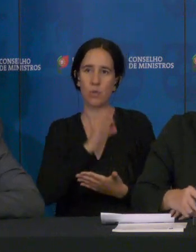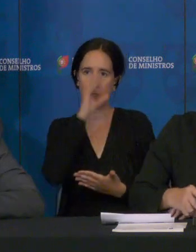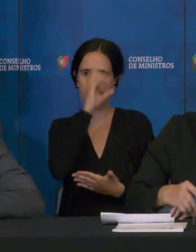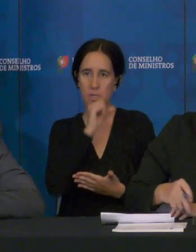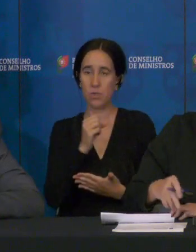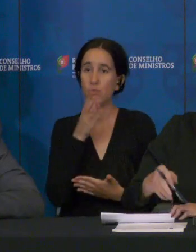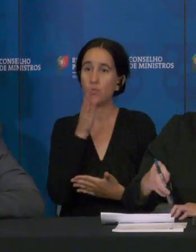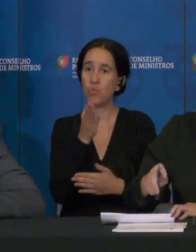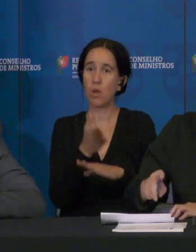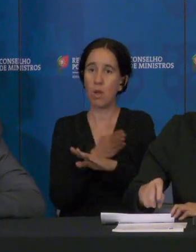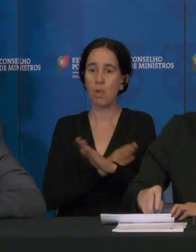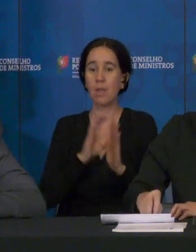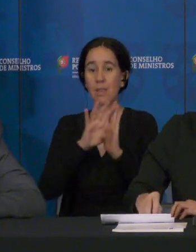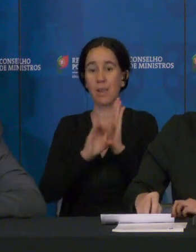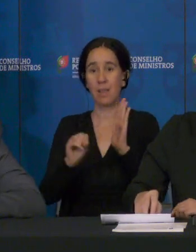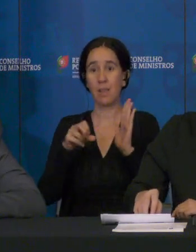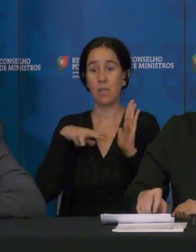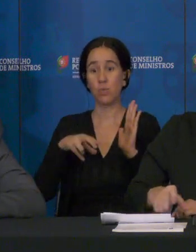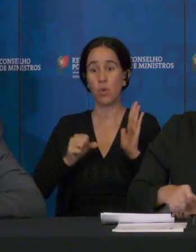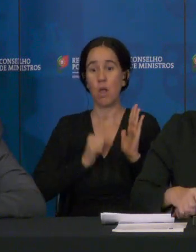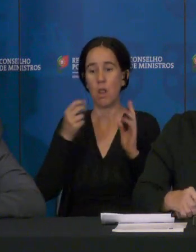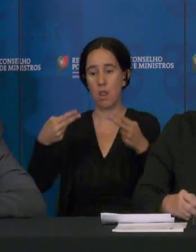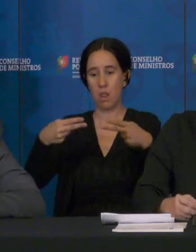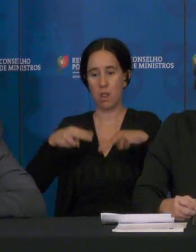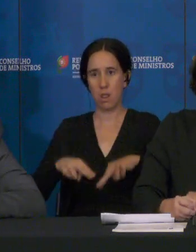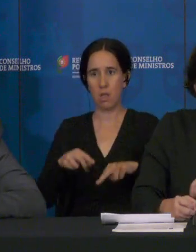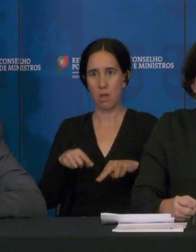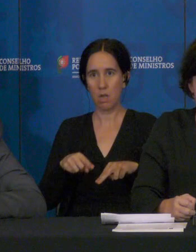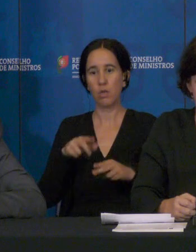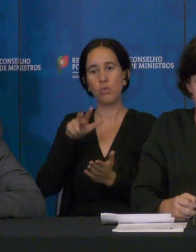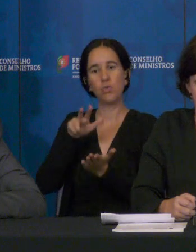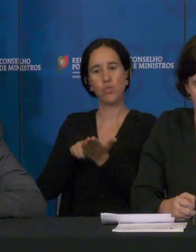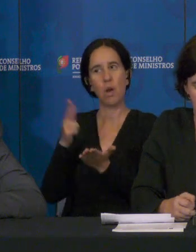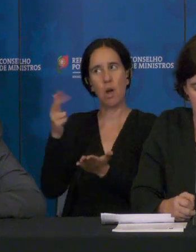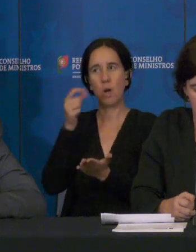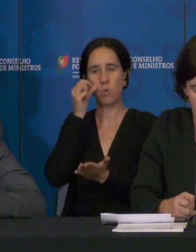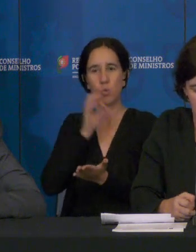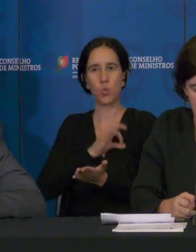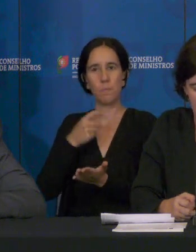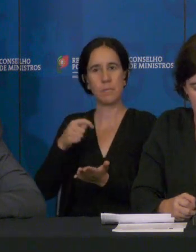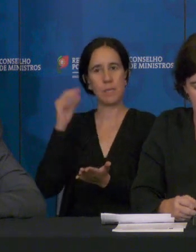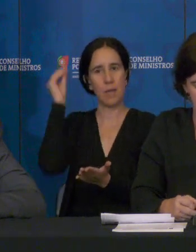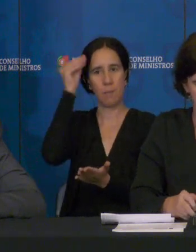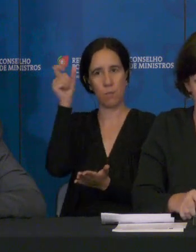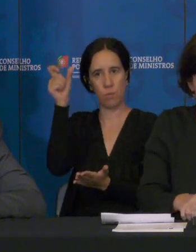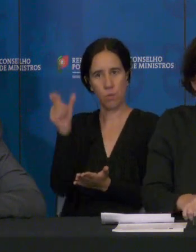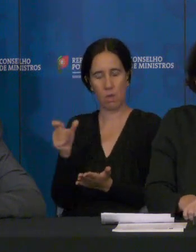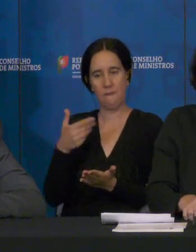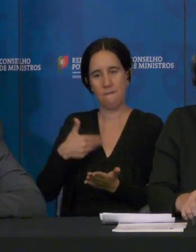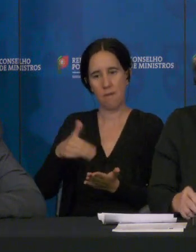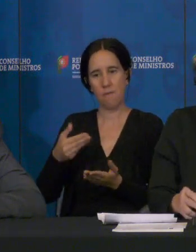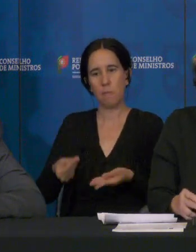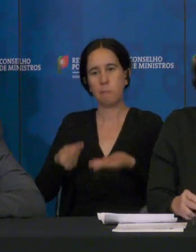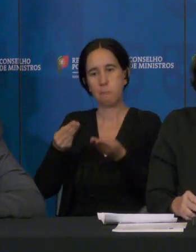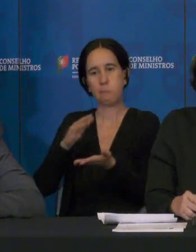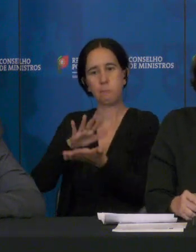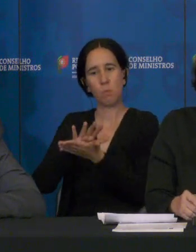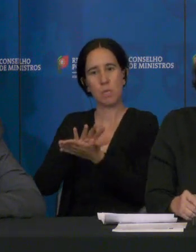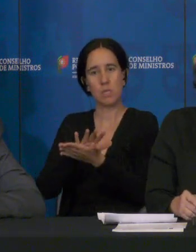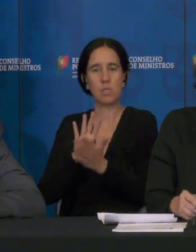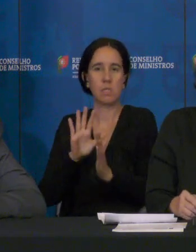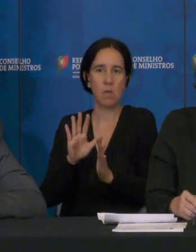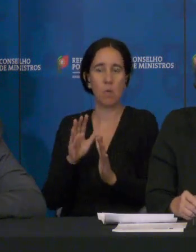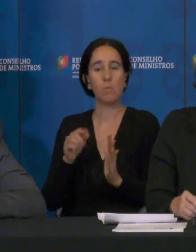referir, o decreto-lei que procede à nacionalização já foi promulgado pelo Sr. Presidente da República, seguirá para publicação e,